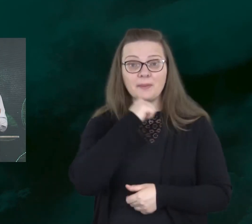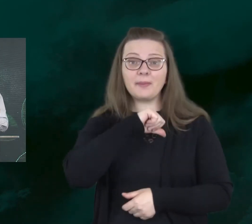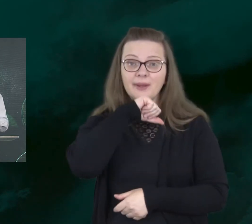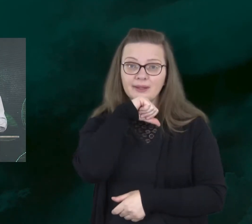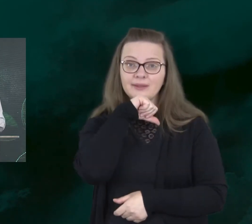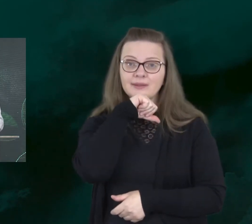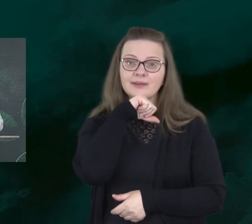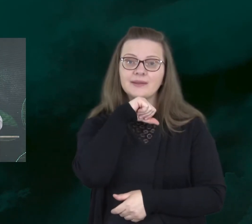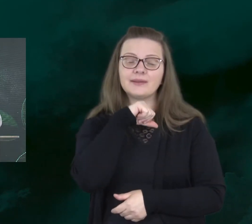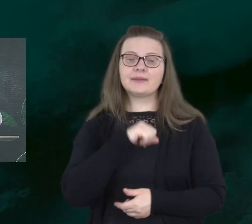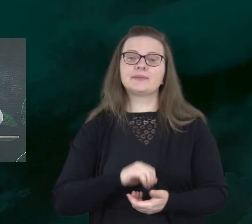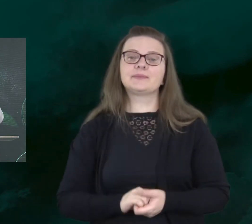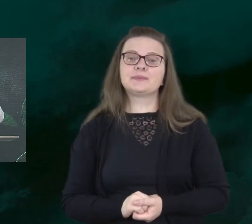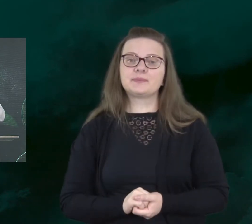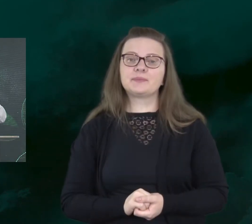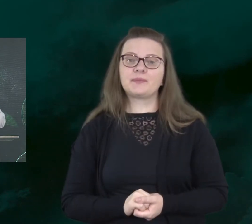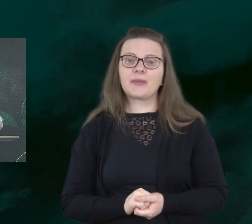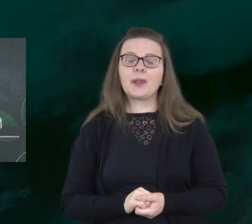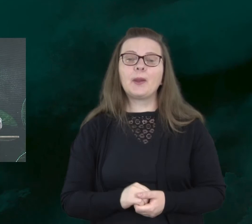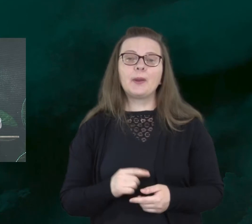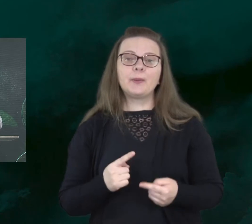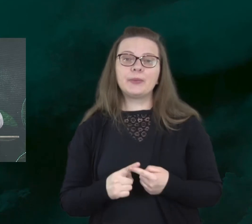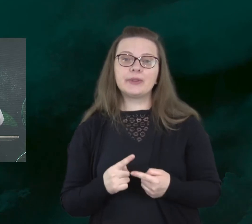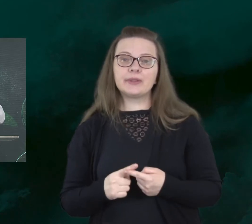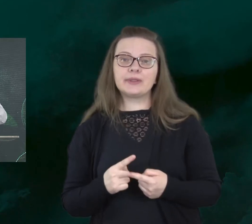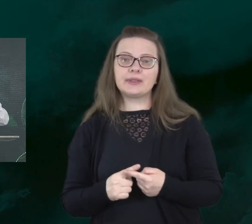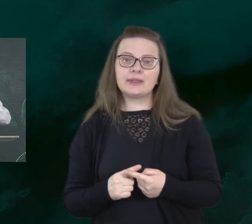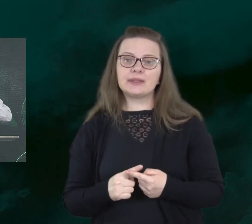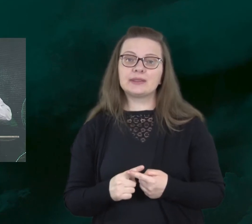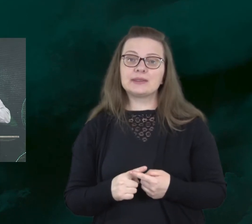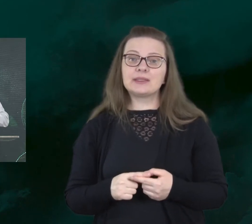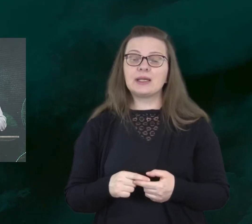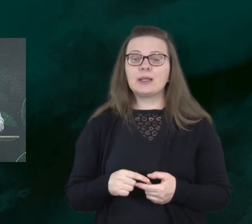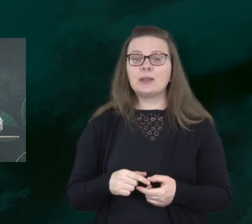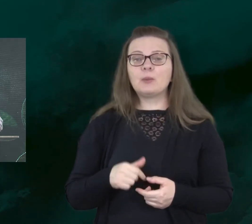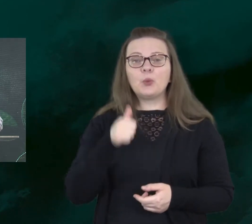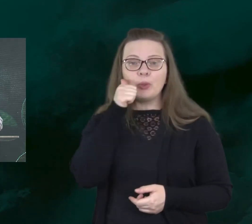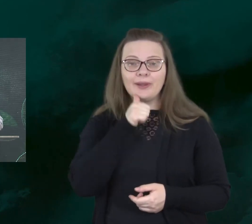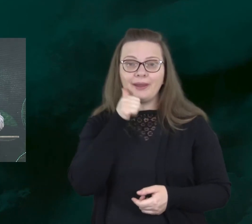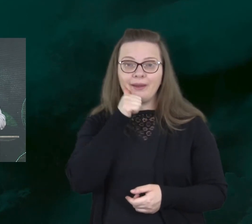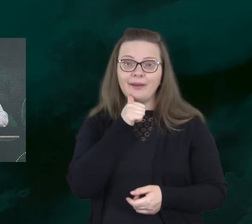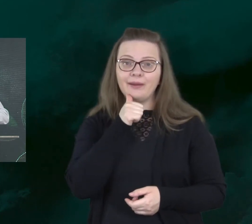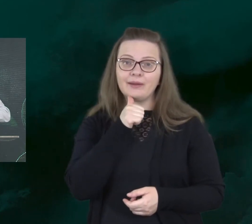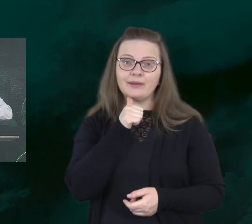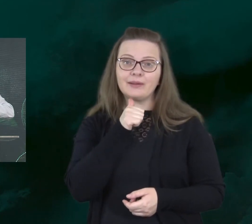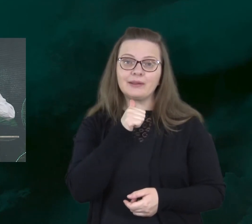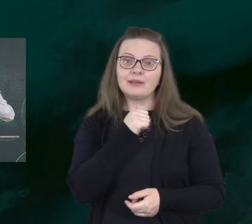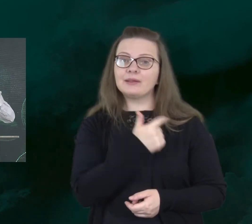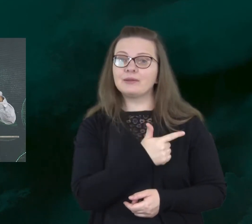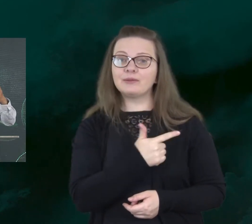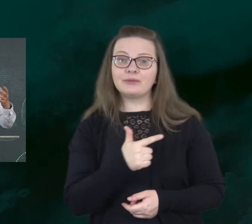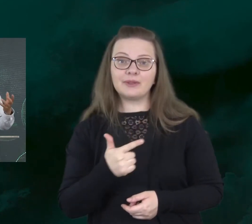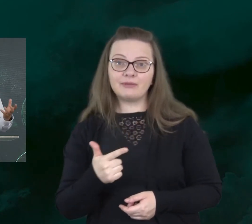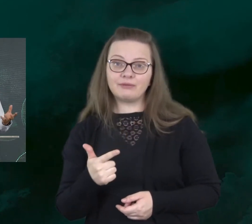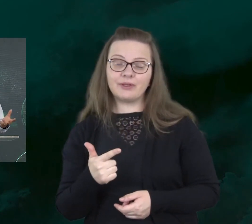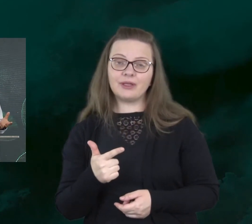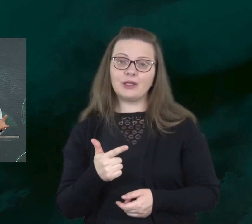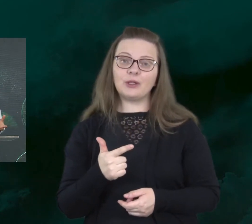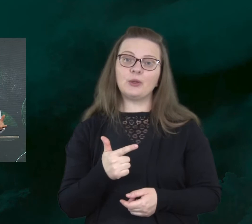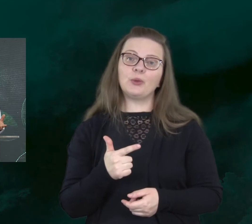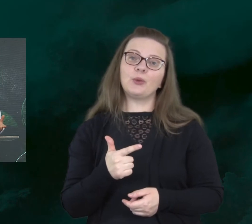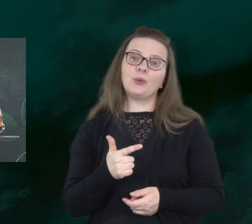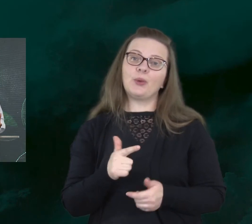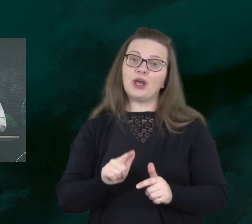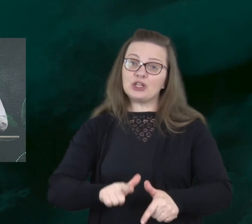dia que lhe nasce um filho, um bebê que sai do seu ventre, muda completamente